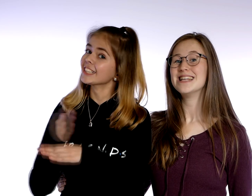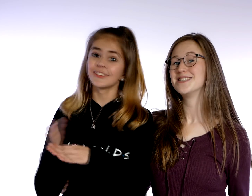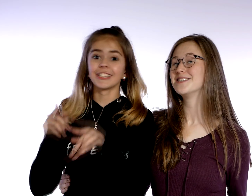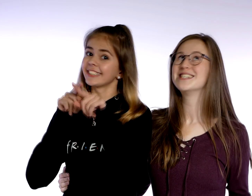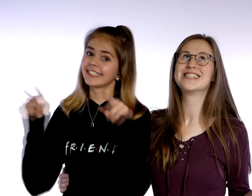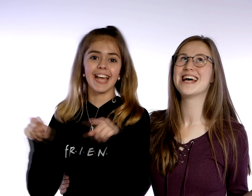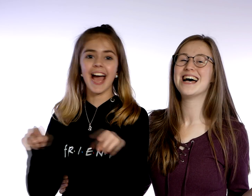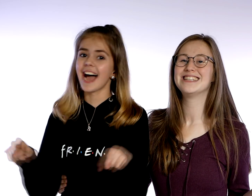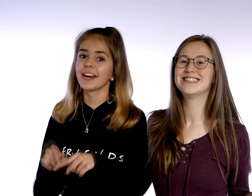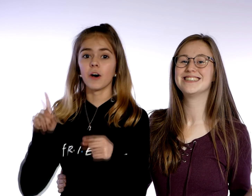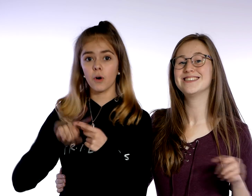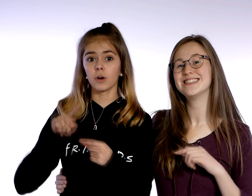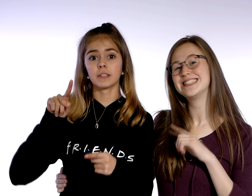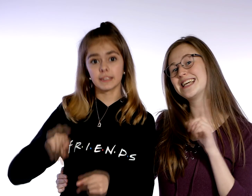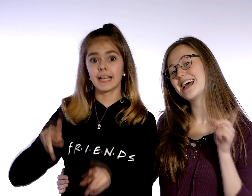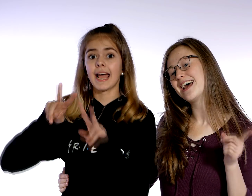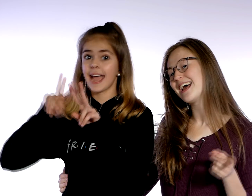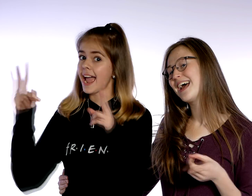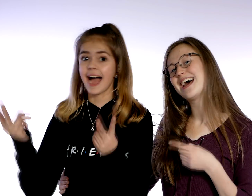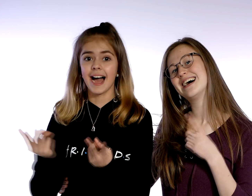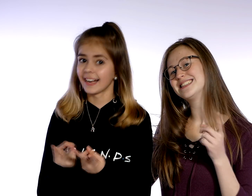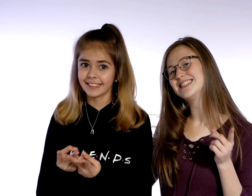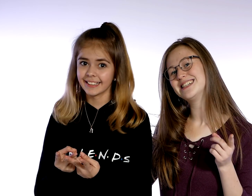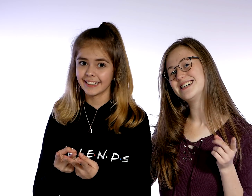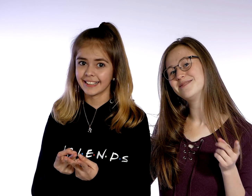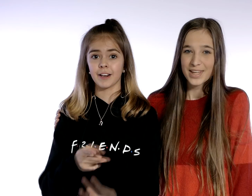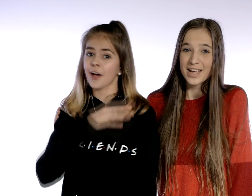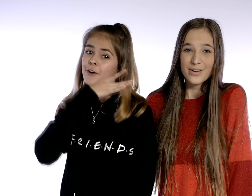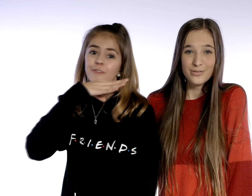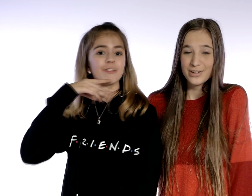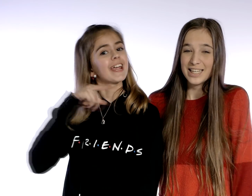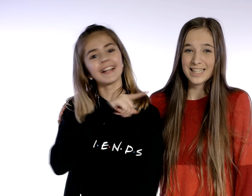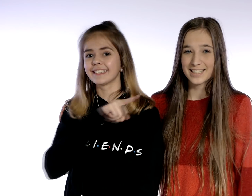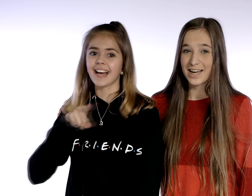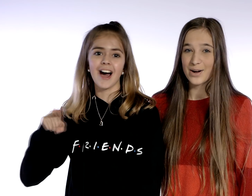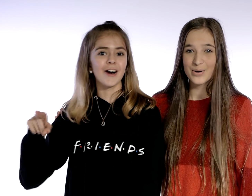zwischen Sternen und der Erde, viele Tage.